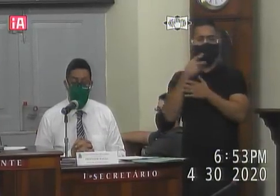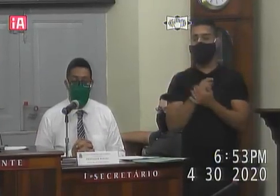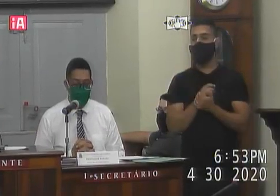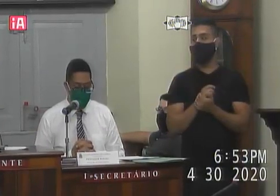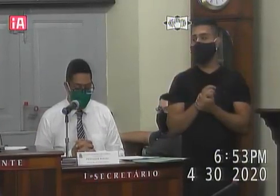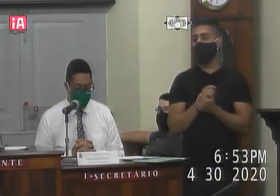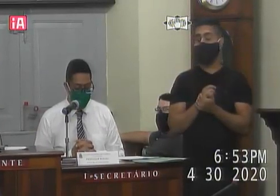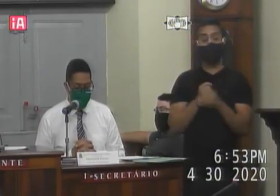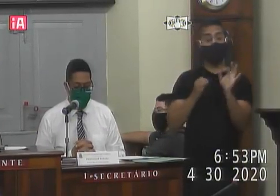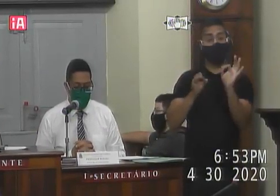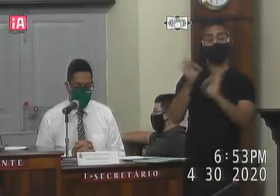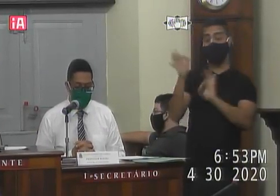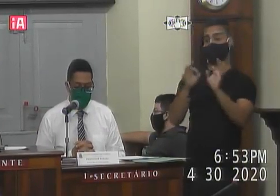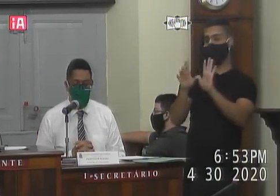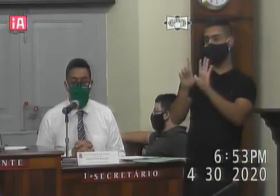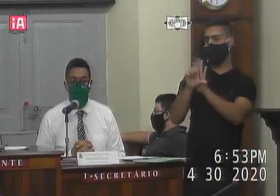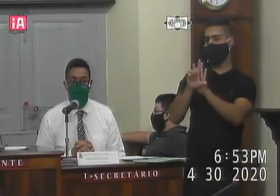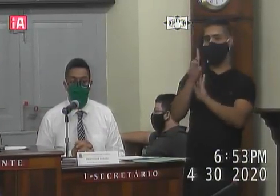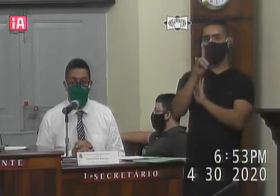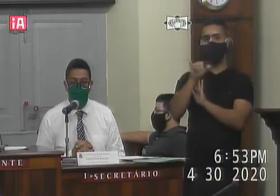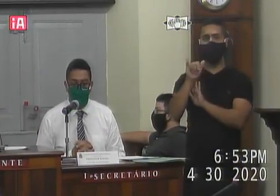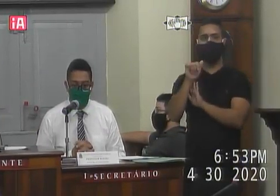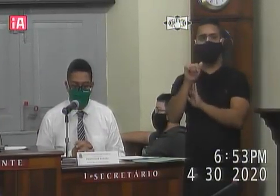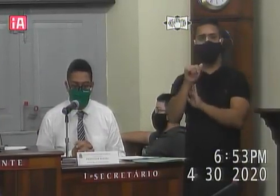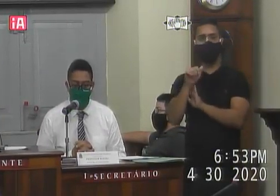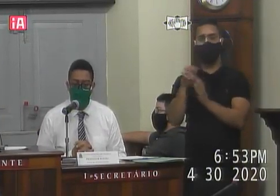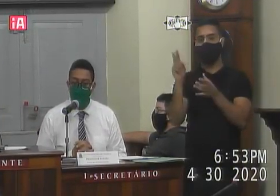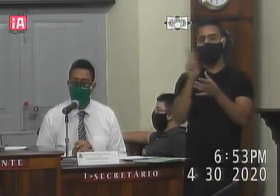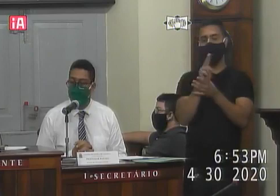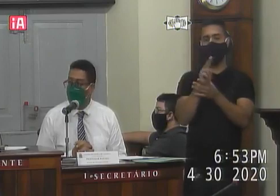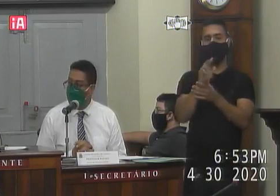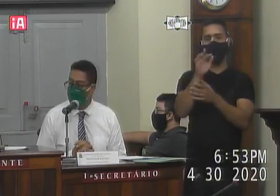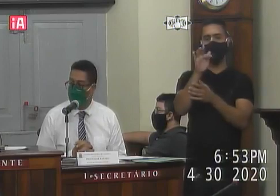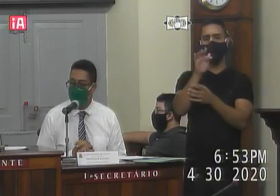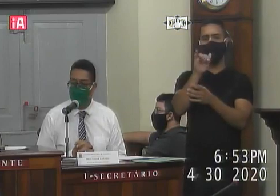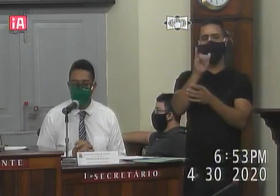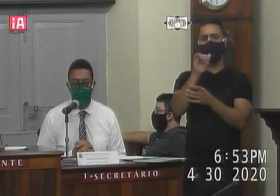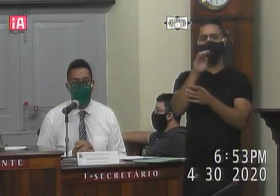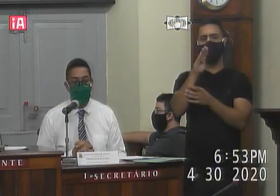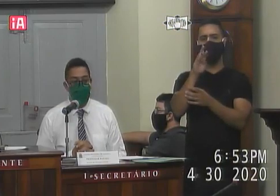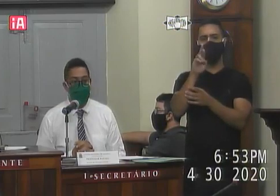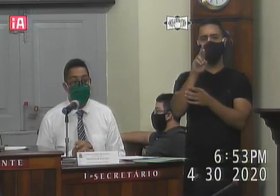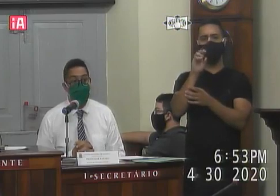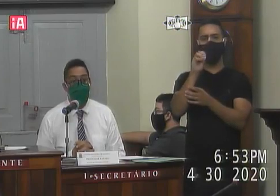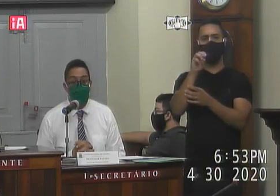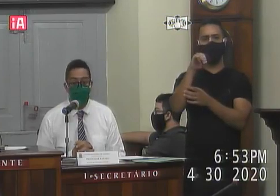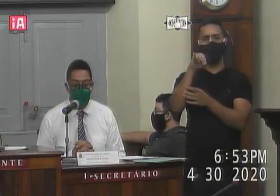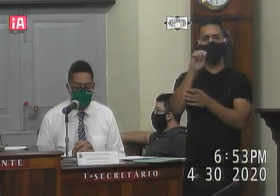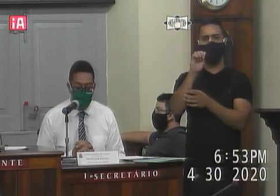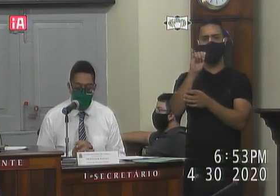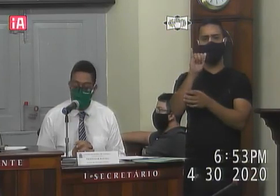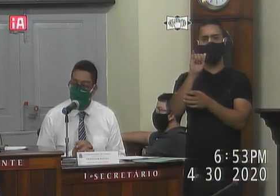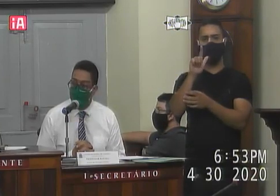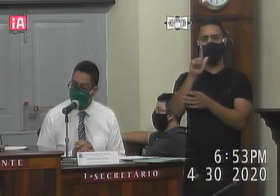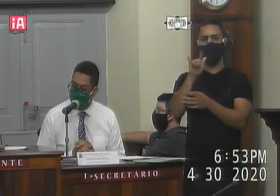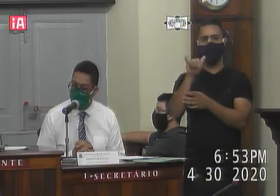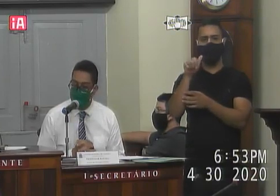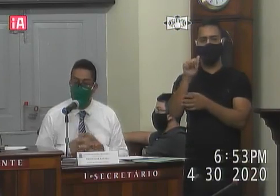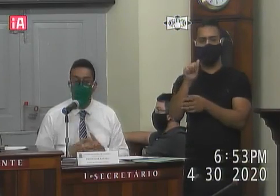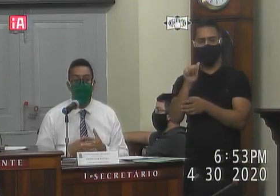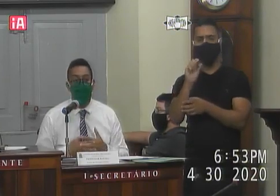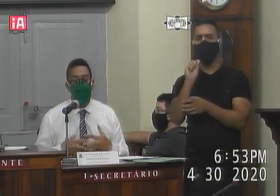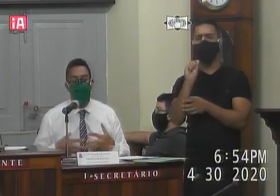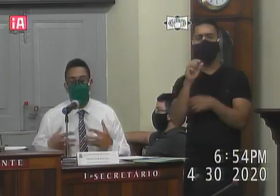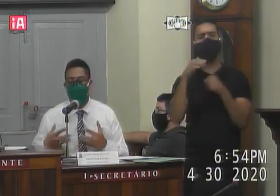Esse projeto de lei do Dia Municipal da Fibromialgia foi um pedido da Associação Brasileira de